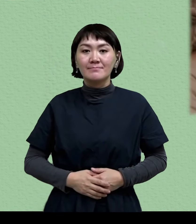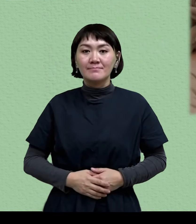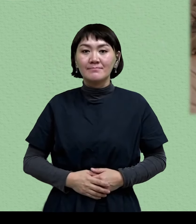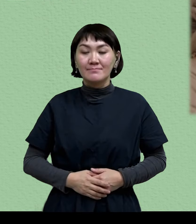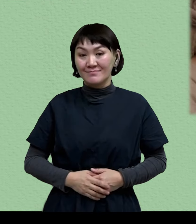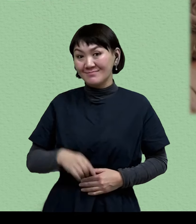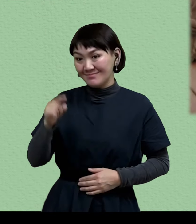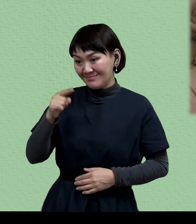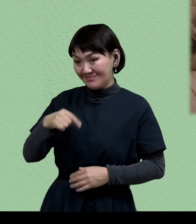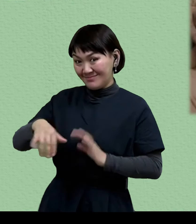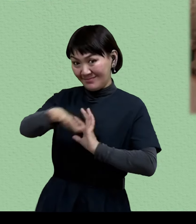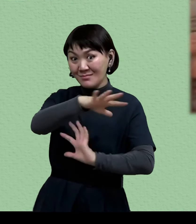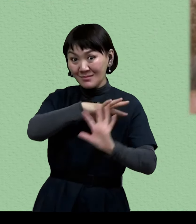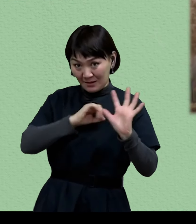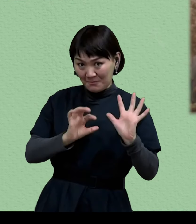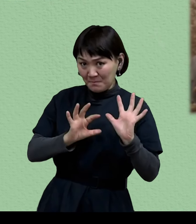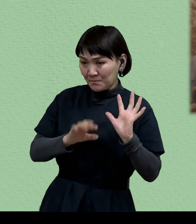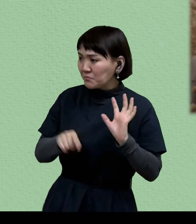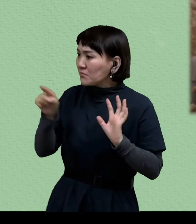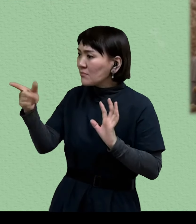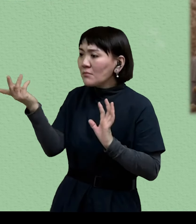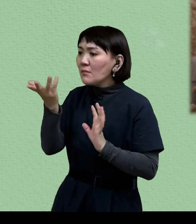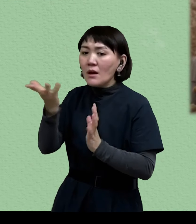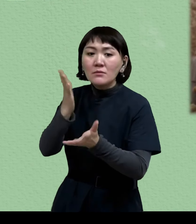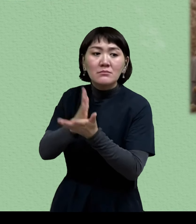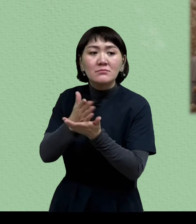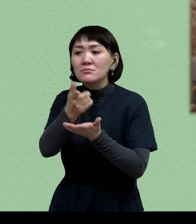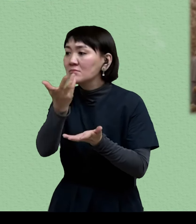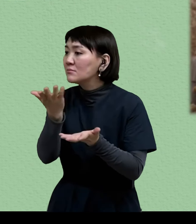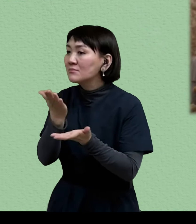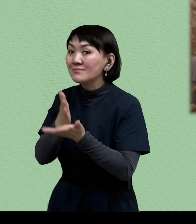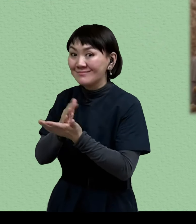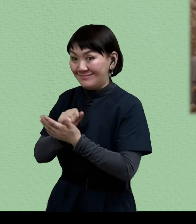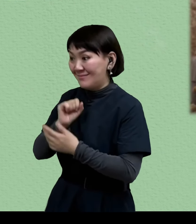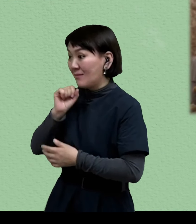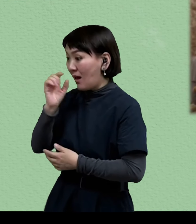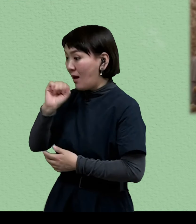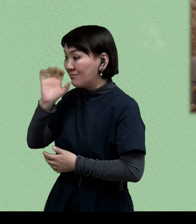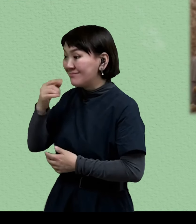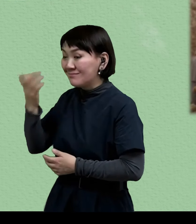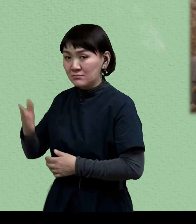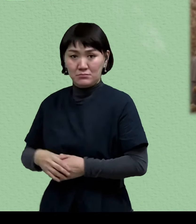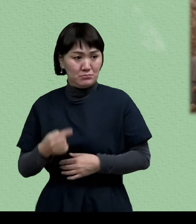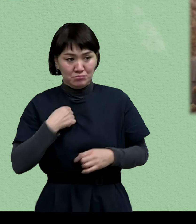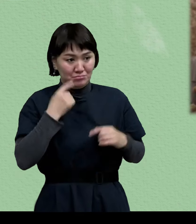Тэд тэр хаан байна гэсэнд тэр би мэдэхгүй гэлээ.